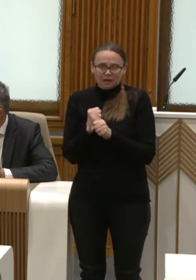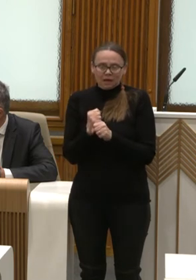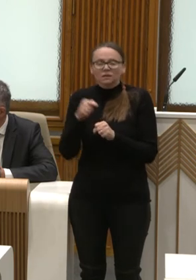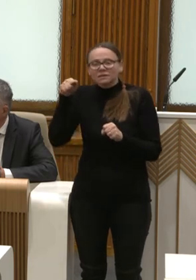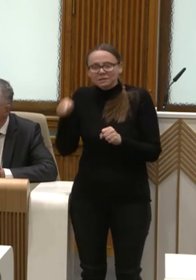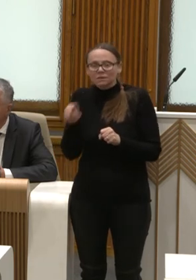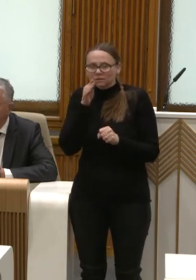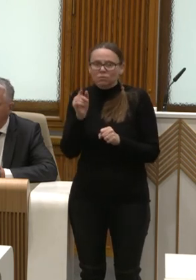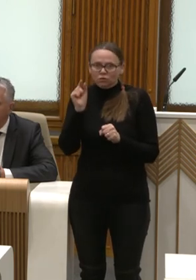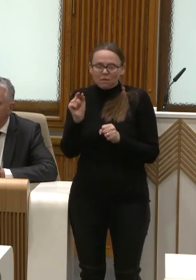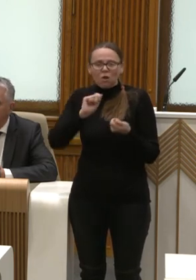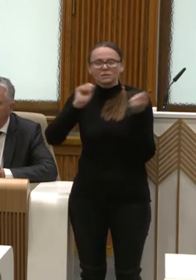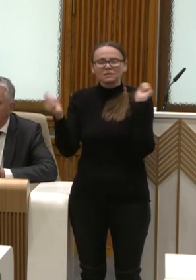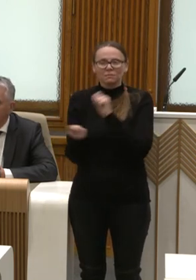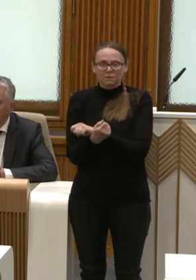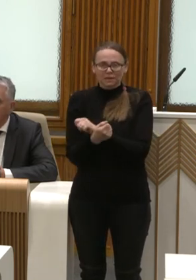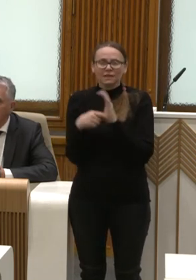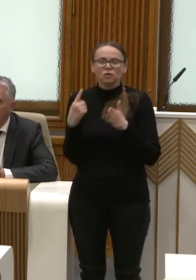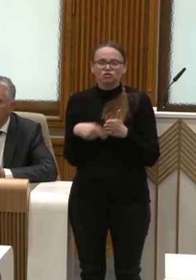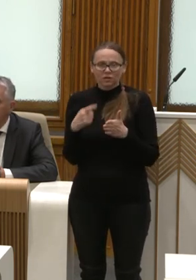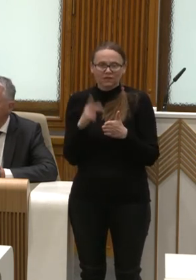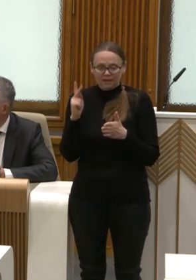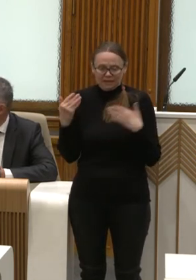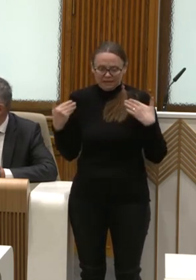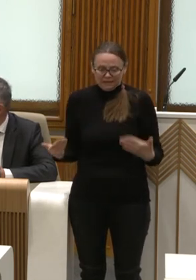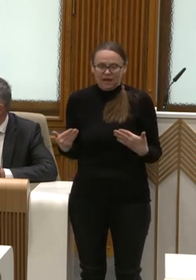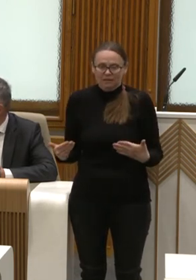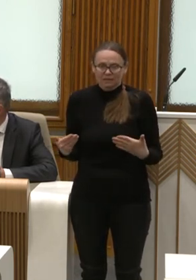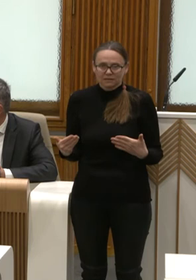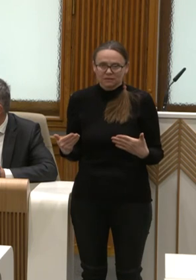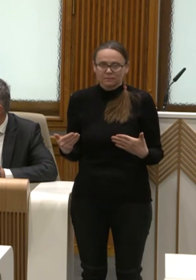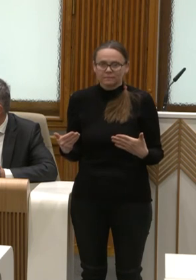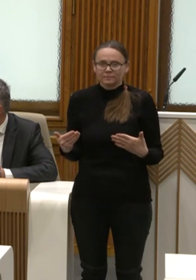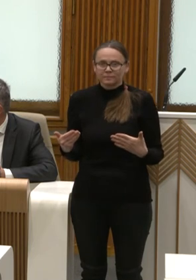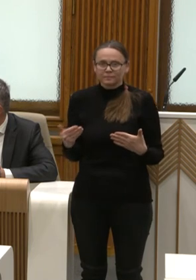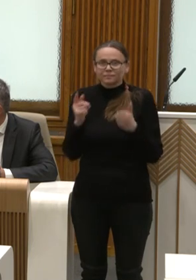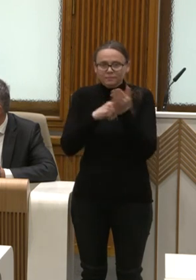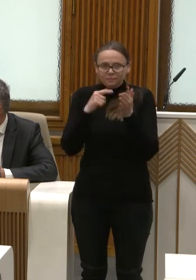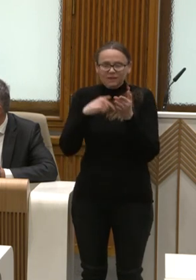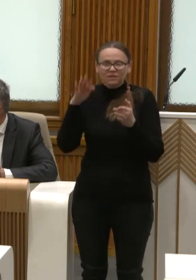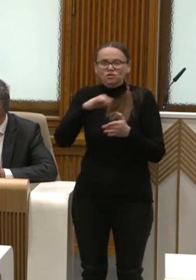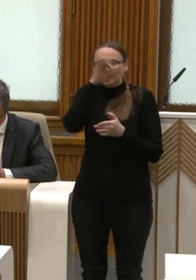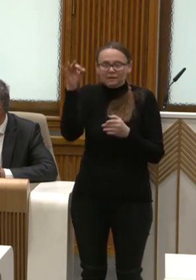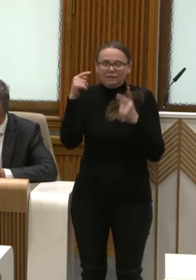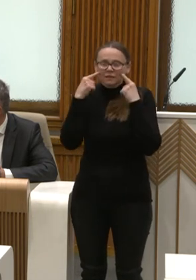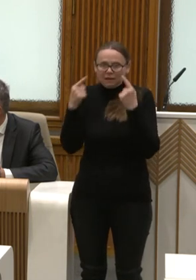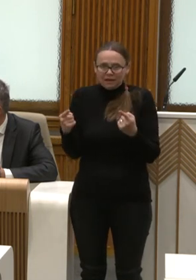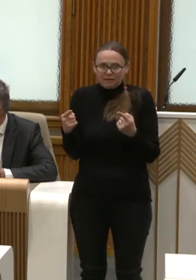tem nekoliko spremenile številke, ki jih danes tako zelo večkrat na dan